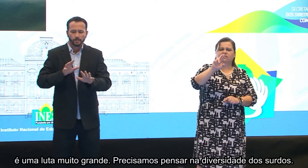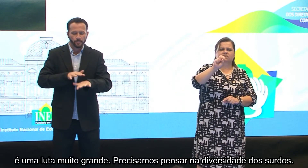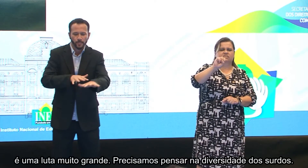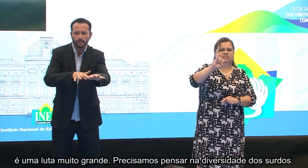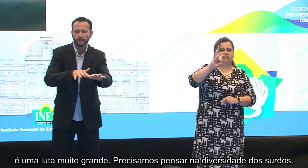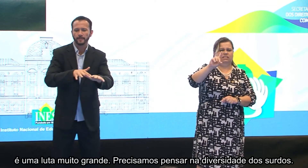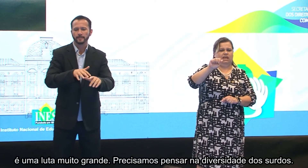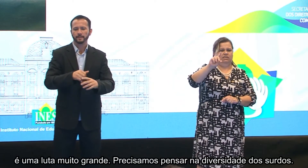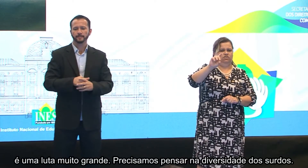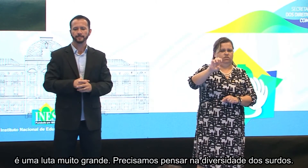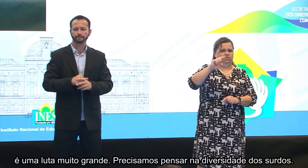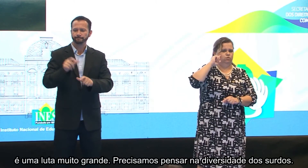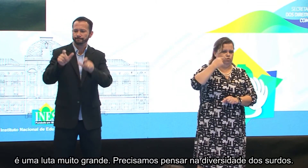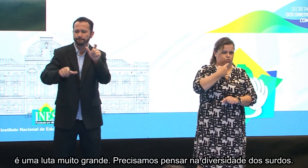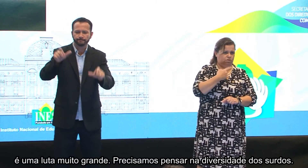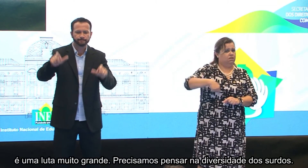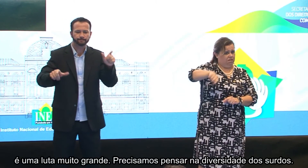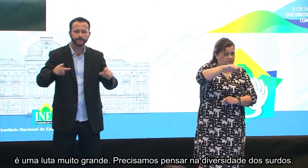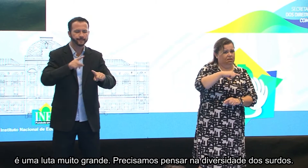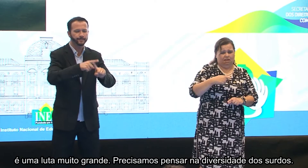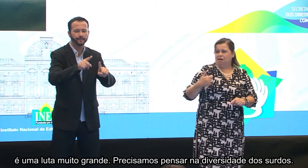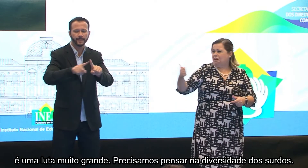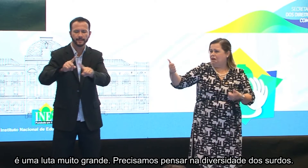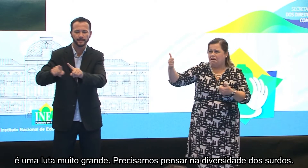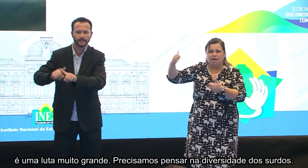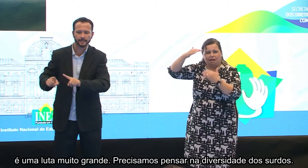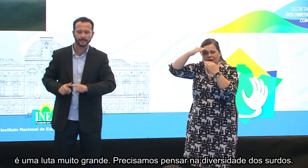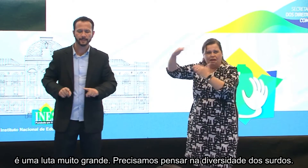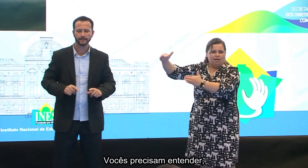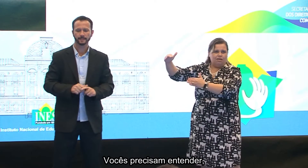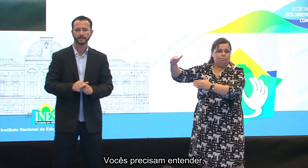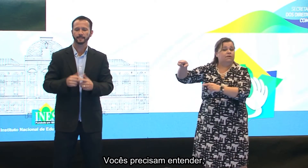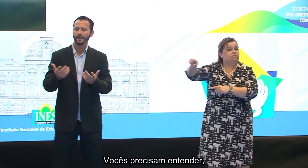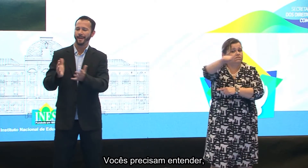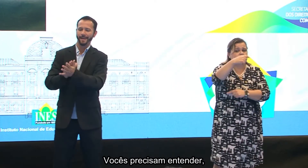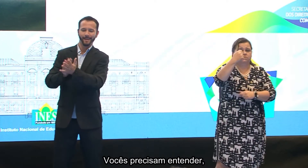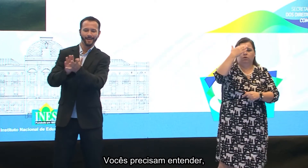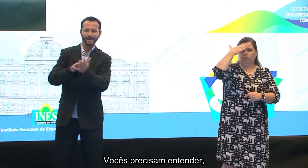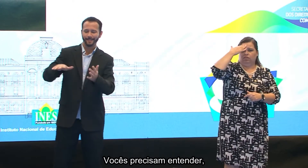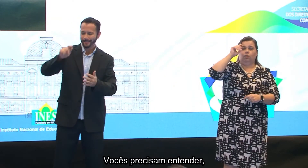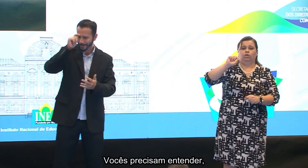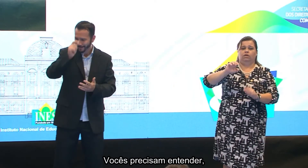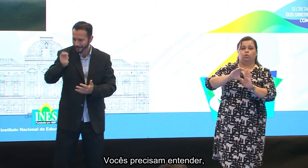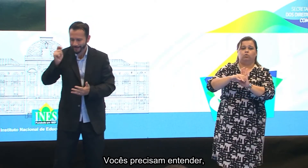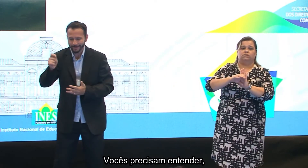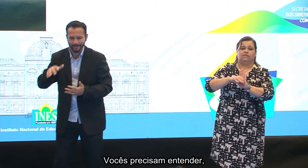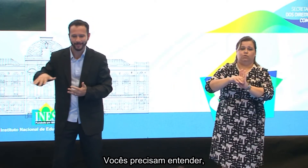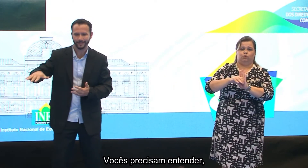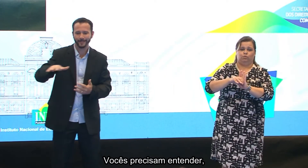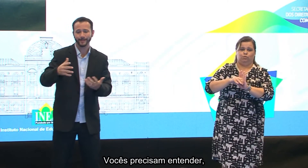grande. Precisamos pensar na diversidade dos surdos, precisamos ver. Então vocês precisam